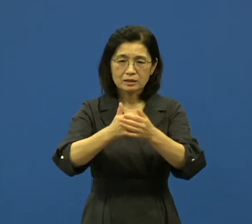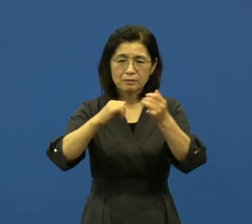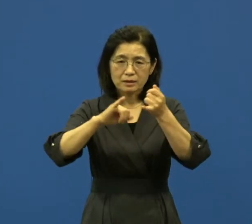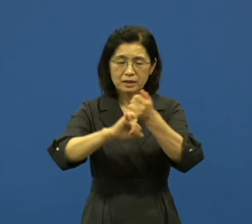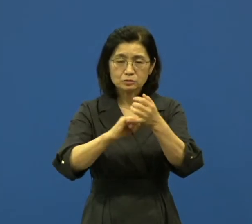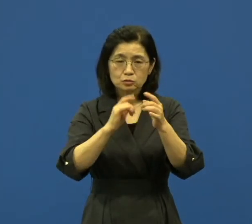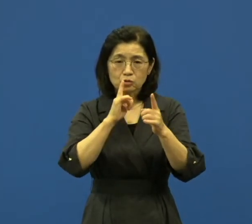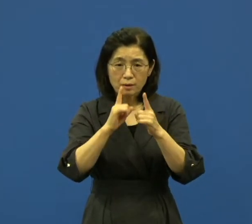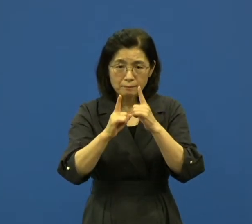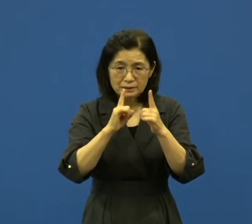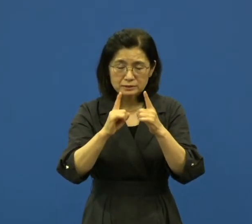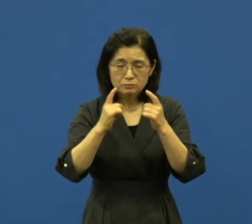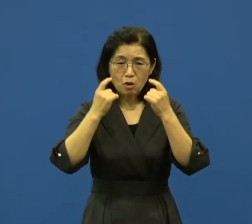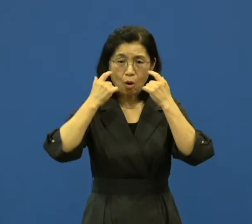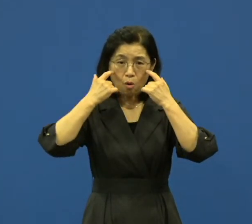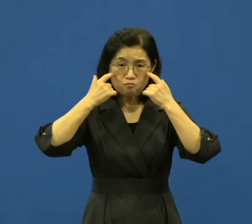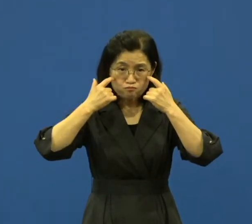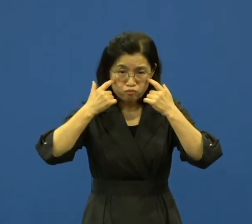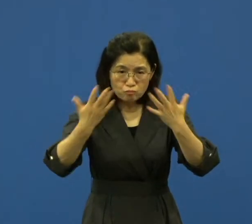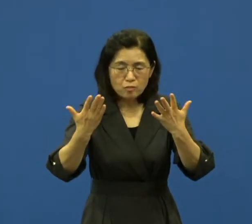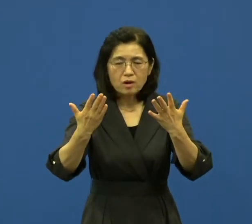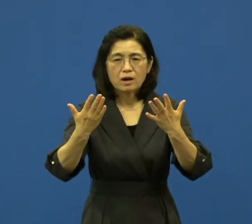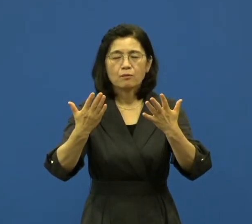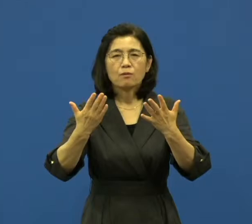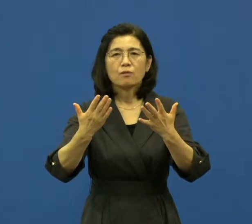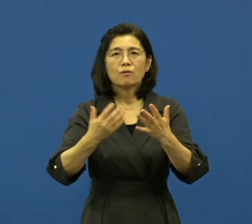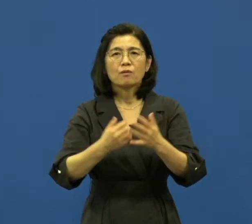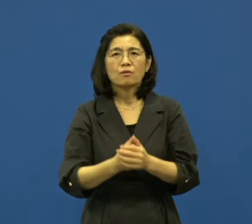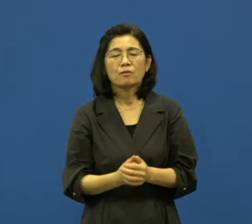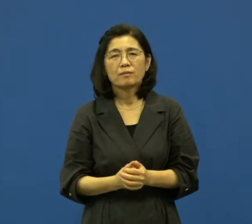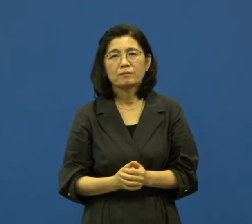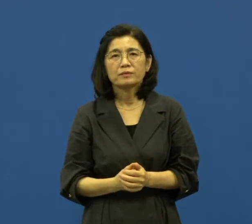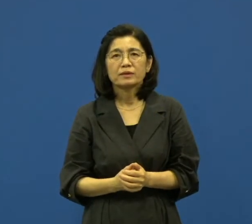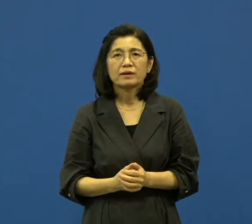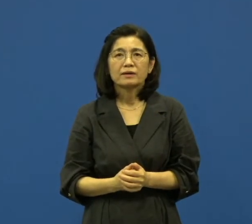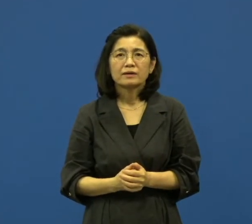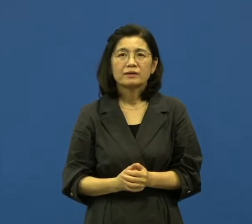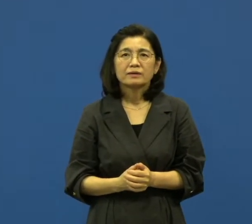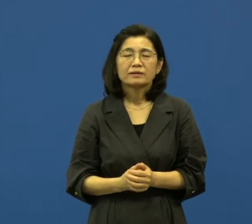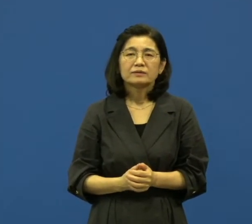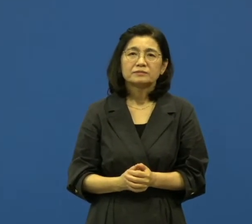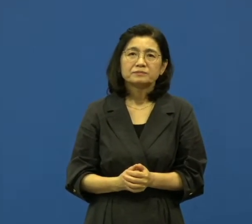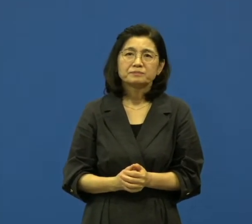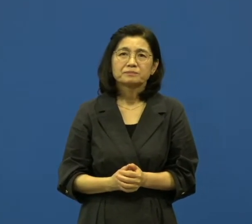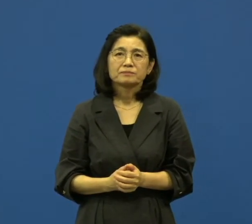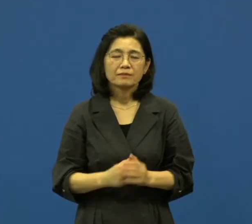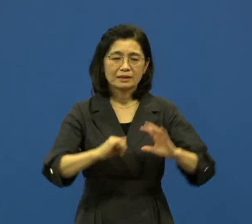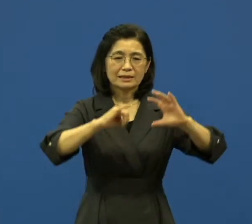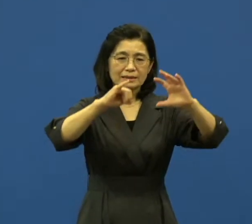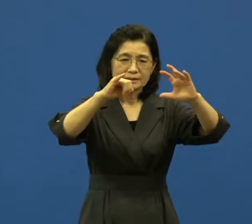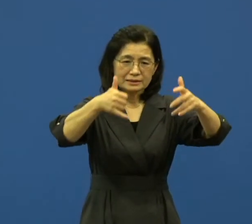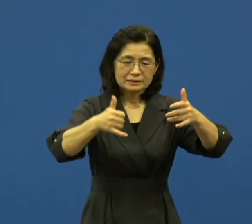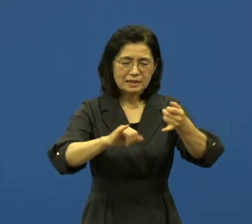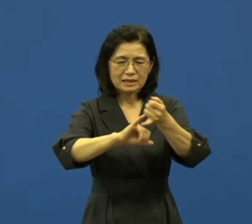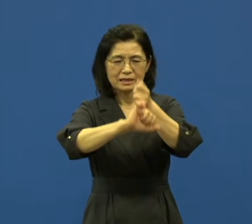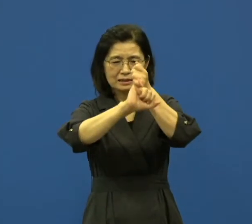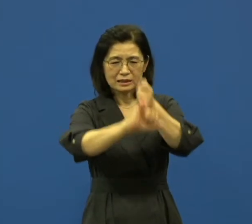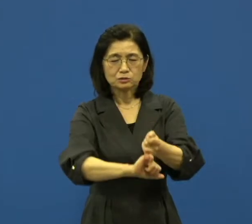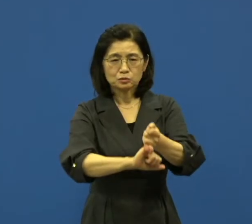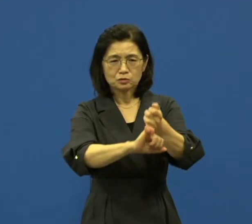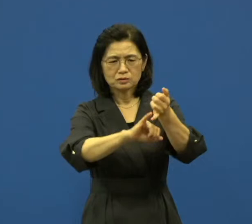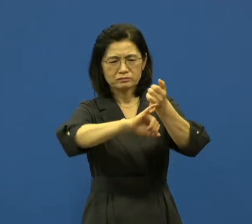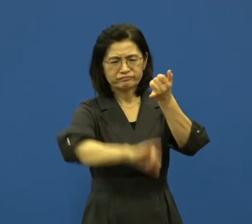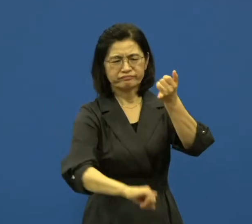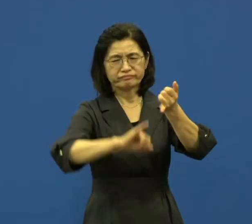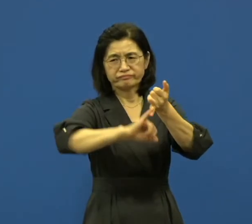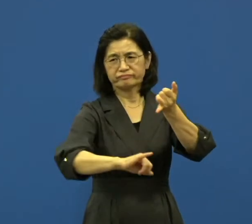없는 일들이 많이 일어나지만, 약속을 파기하고 사기도 일어나지만 철석같이 믿었는데 사기가 될 때가